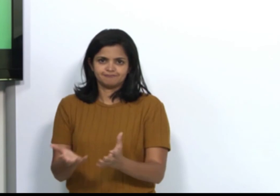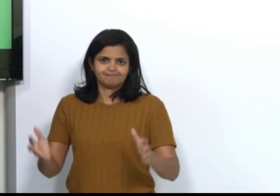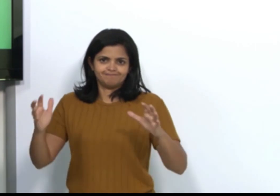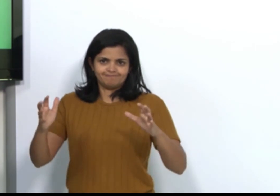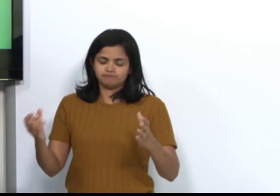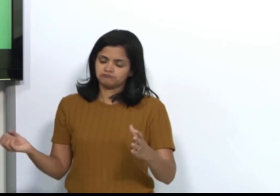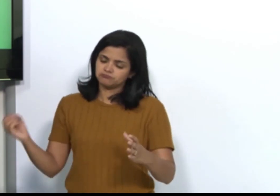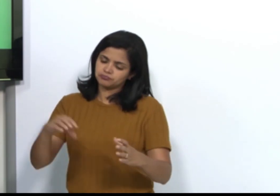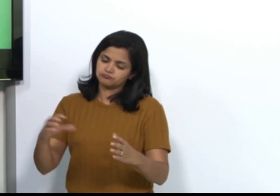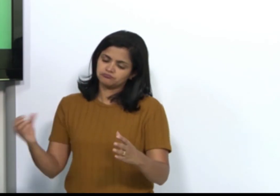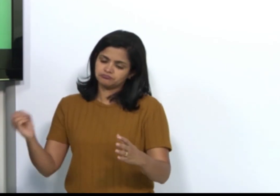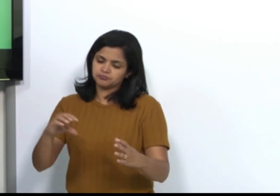colocando maçã na cesta.